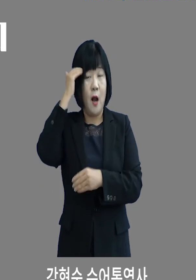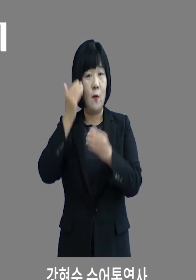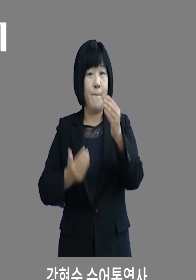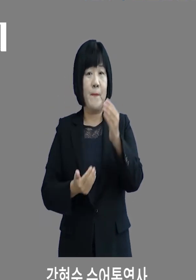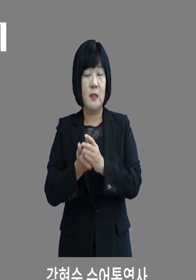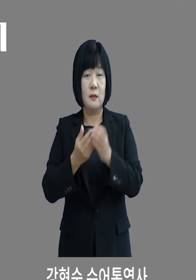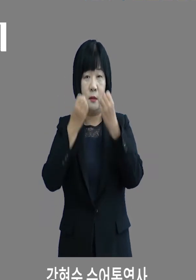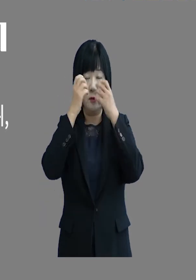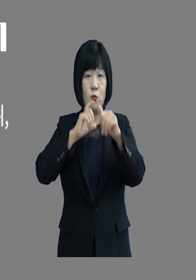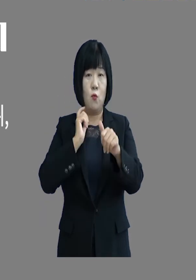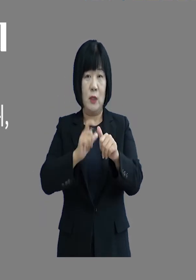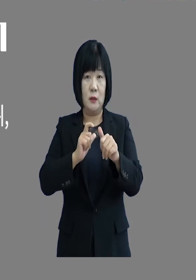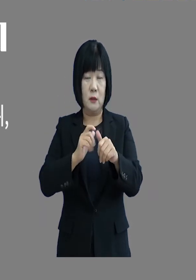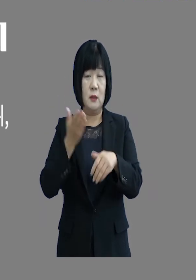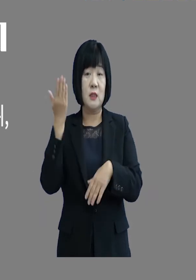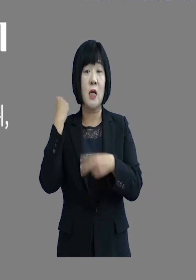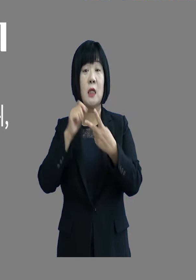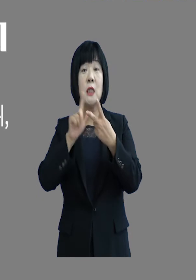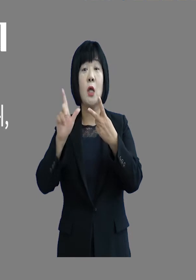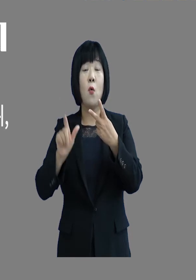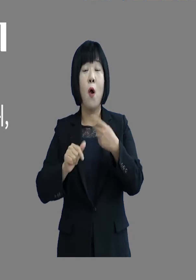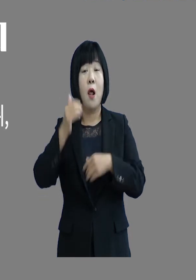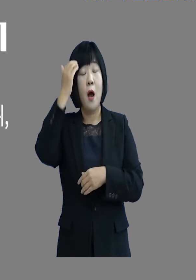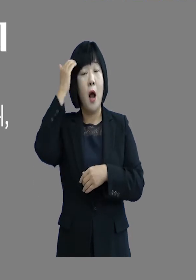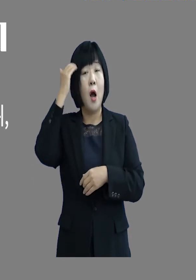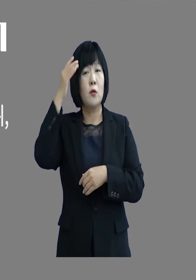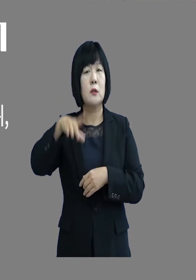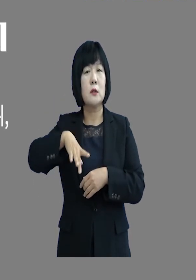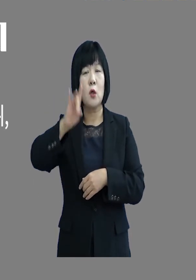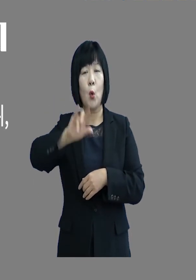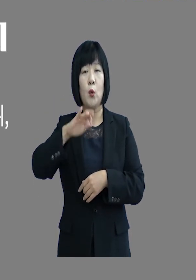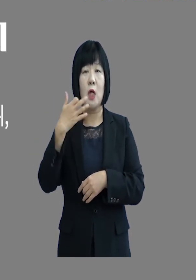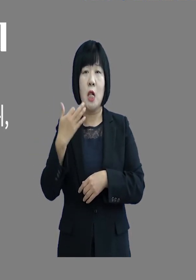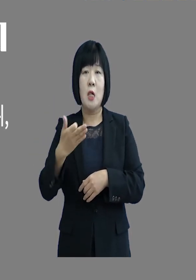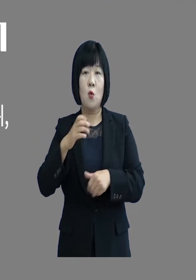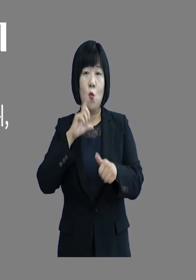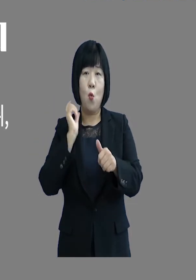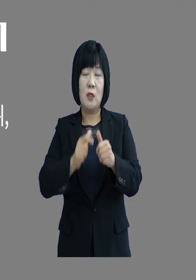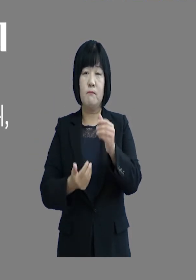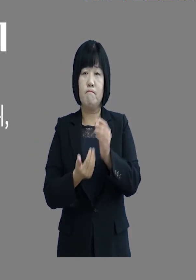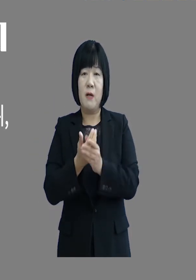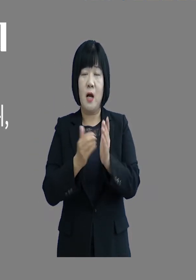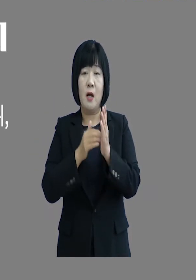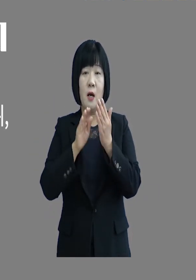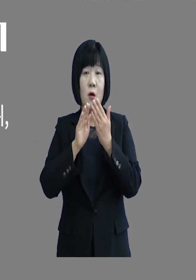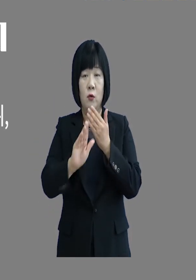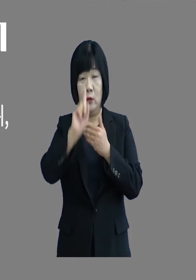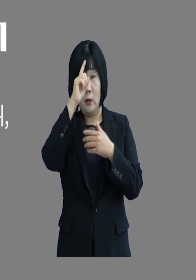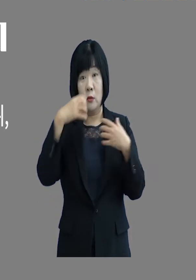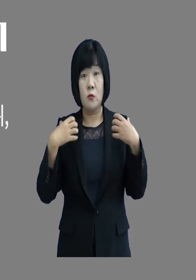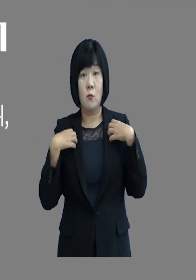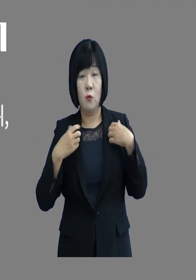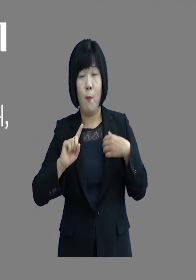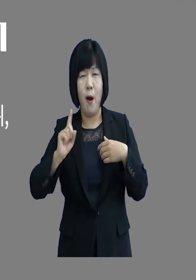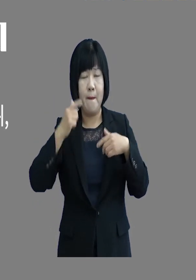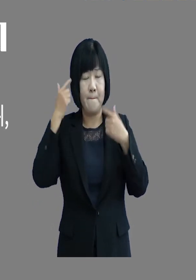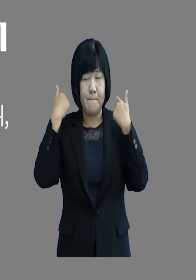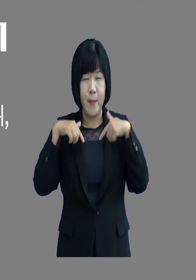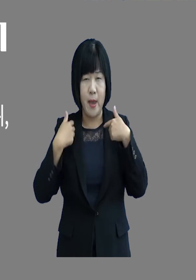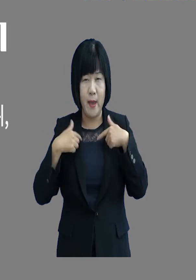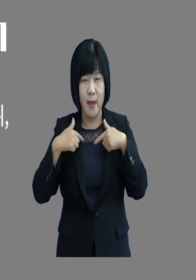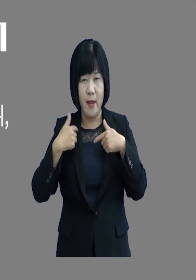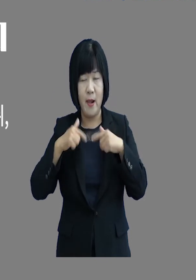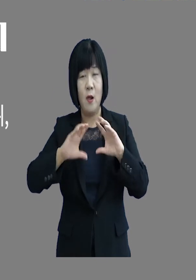신규 확진자는 지난 2월 우리나라의 첫 코로나19 확진자가 나온 뒤 방역당국은 매일 국민들에게